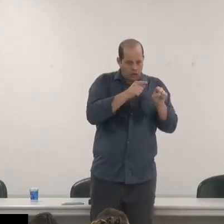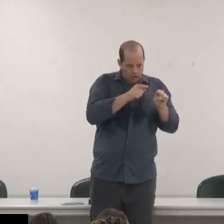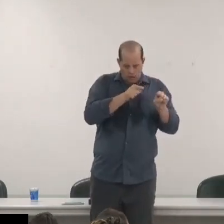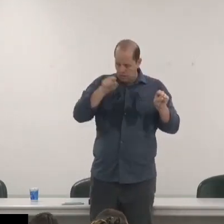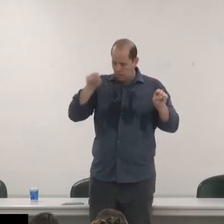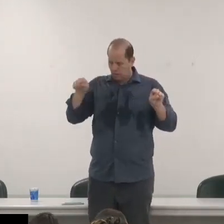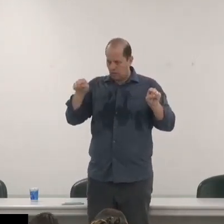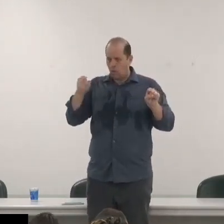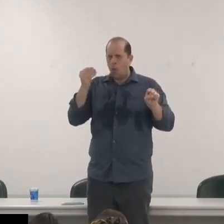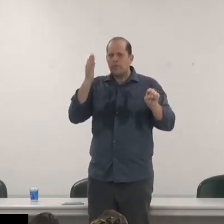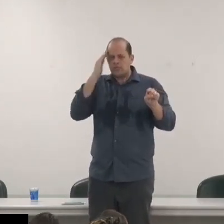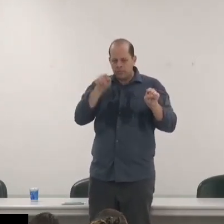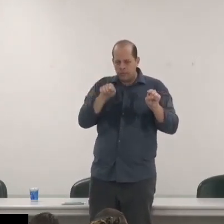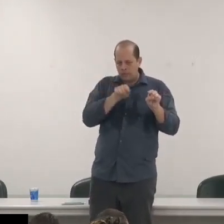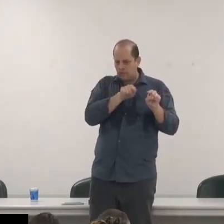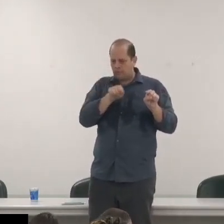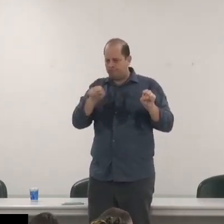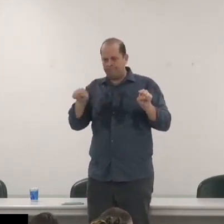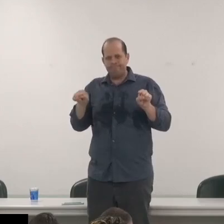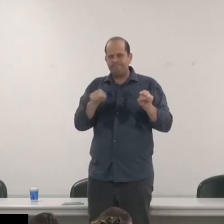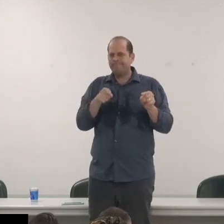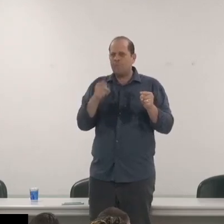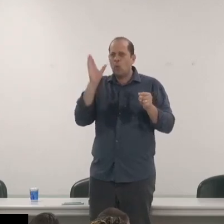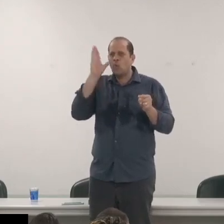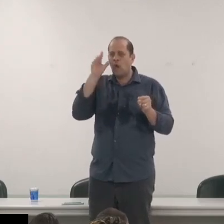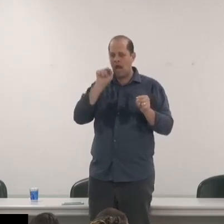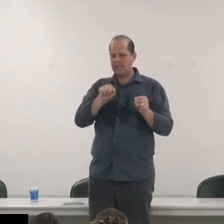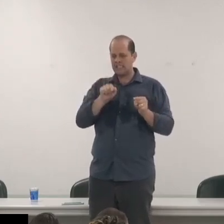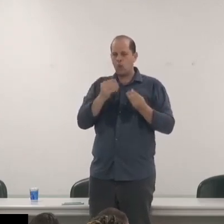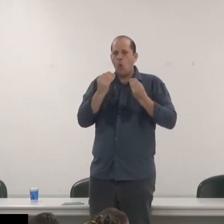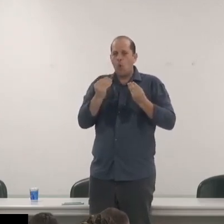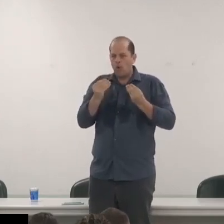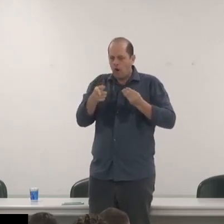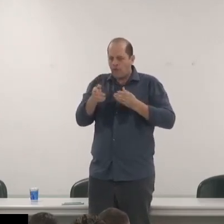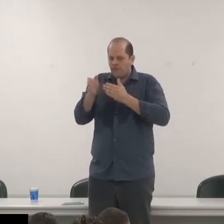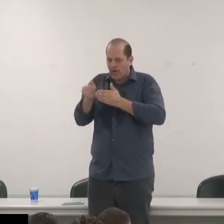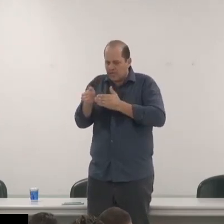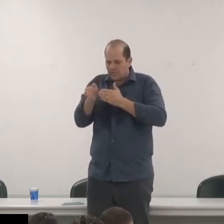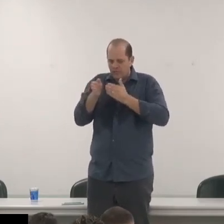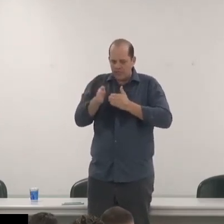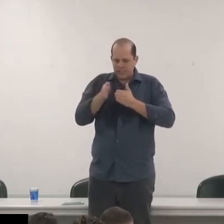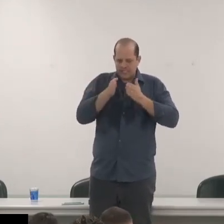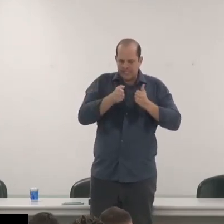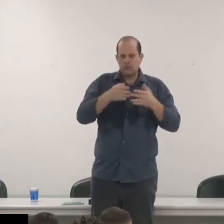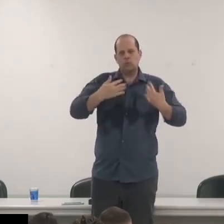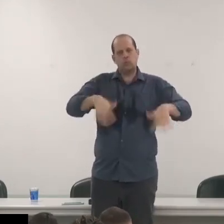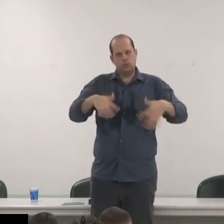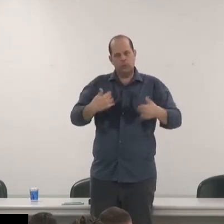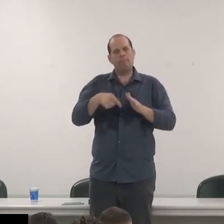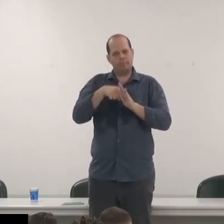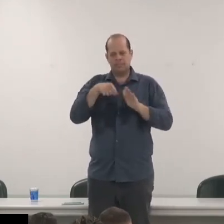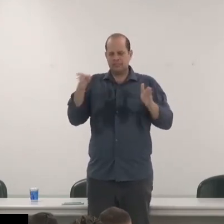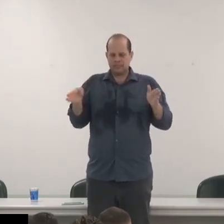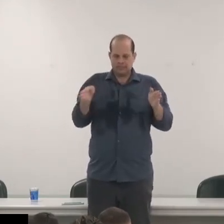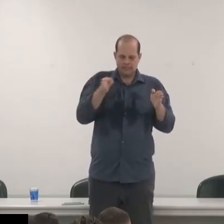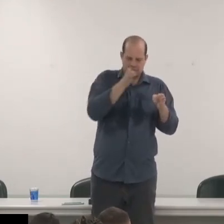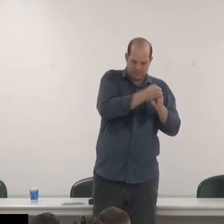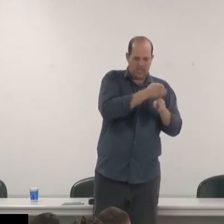de lexicalização? Então, dá para perceber esse processo. É muito curioso, se a gente olhar para as línguas de sinais emergentes, é